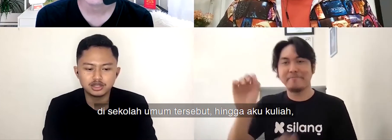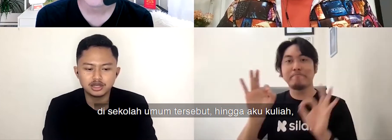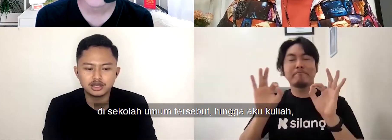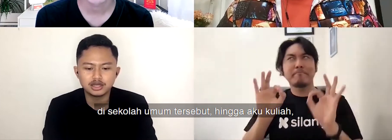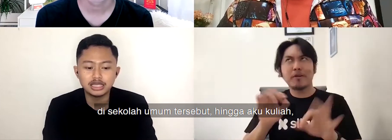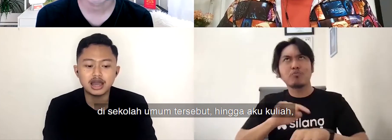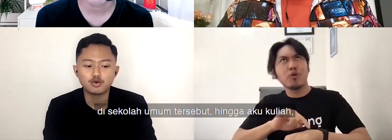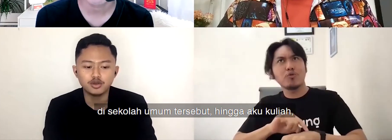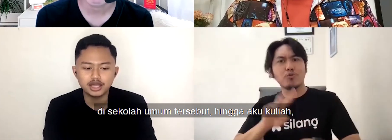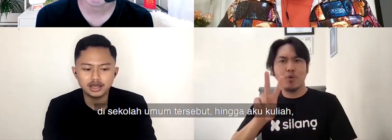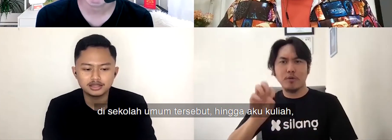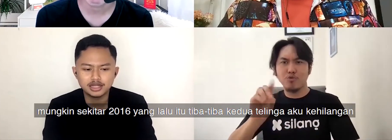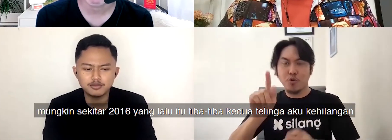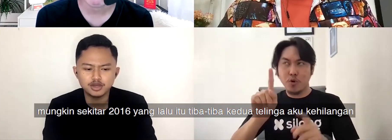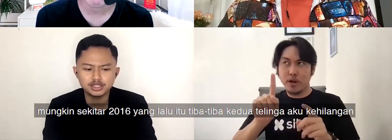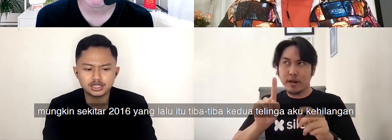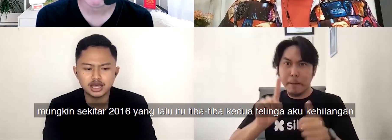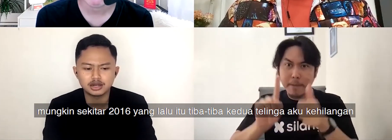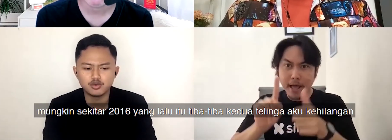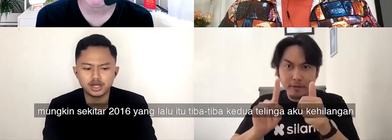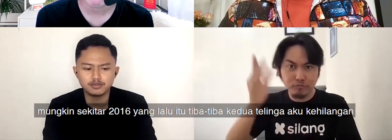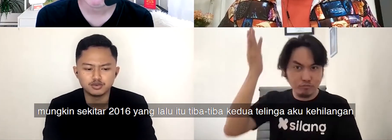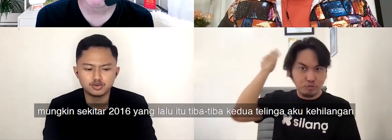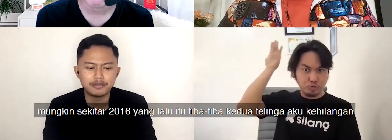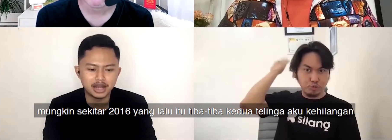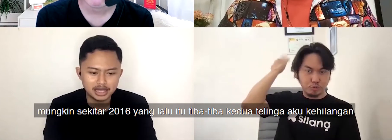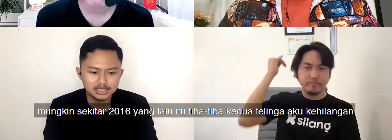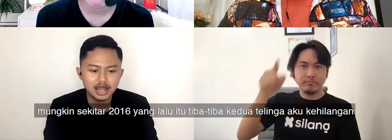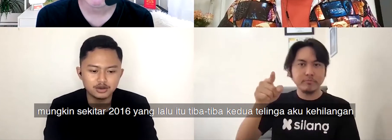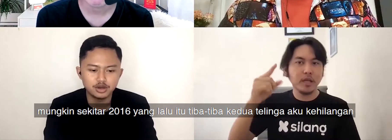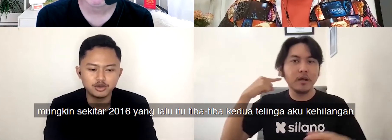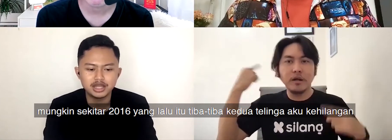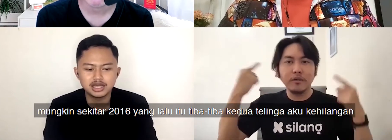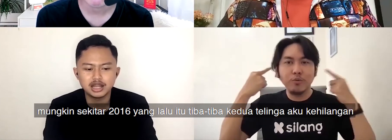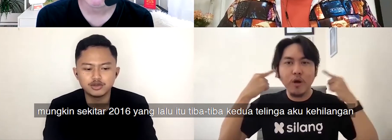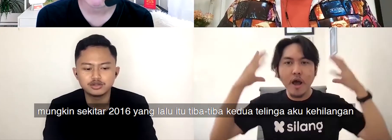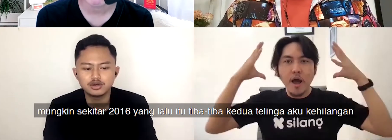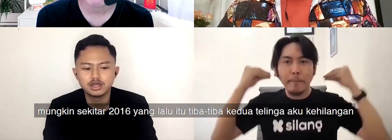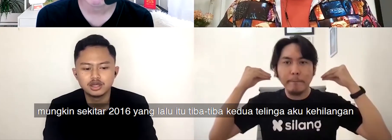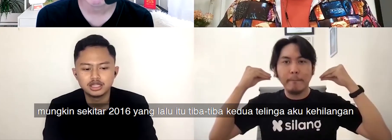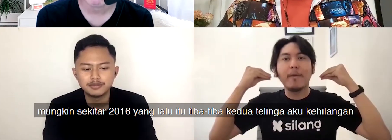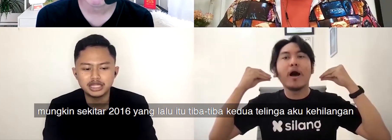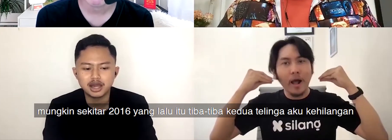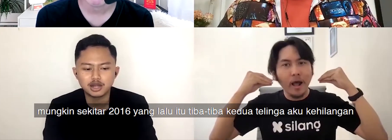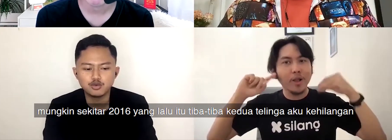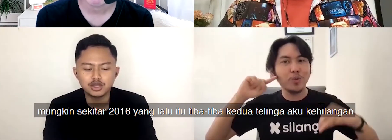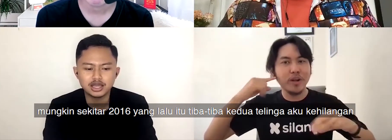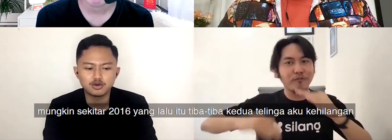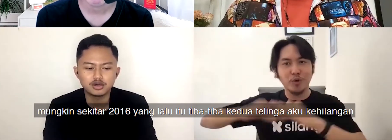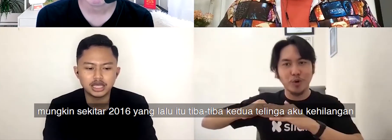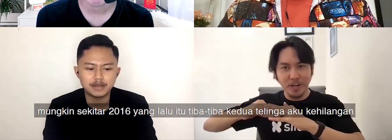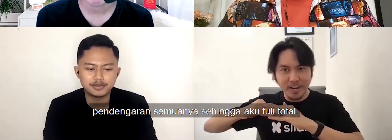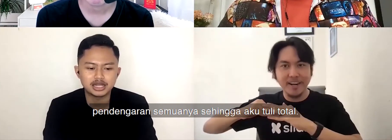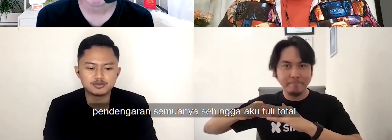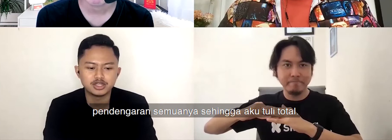tersebut hingga kuliah dan sekitar 2016 yang lalu 2016 yang lalu itu tiba-tiba kedua